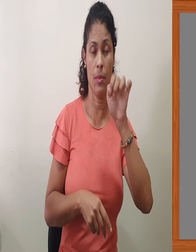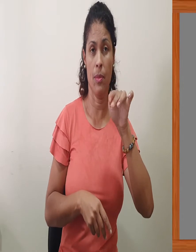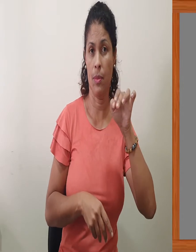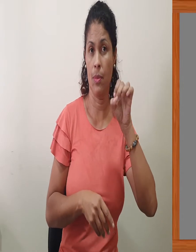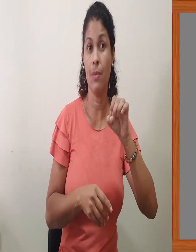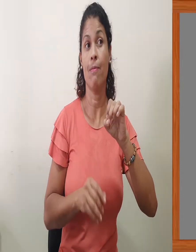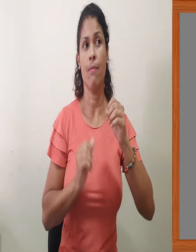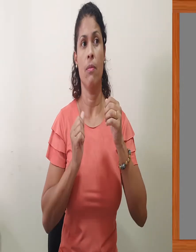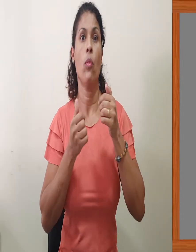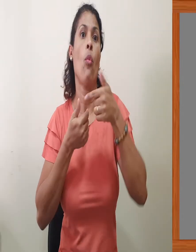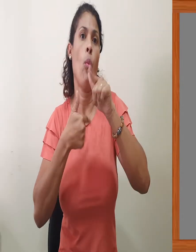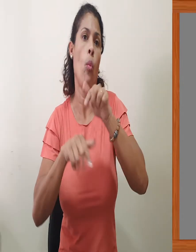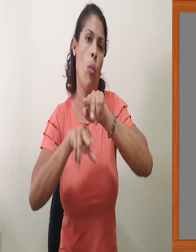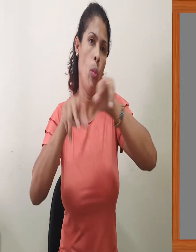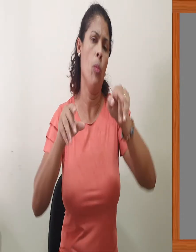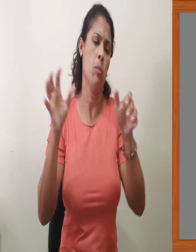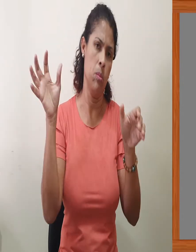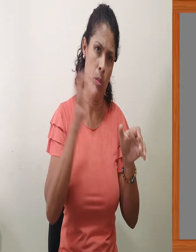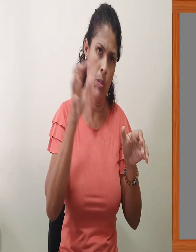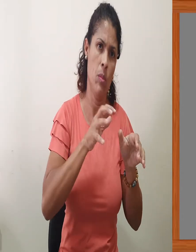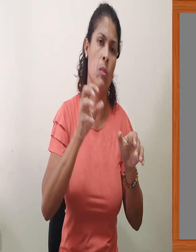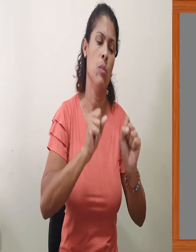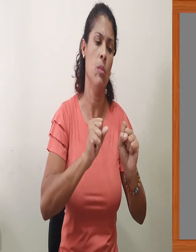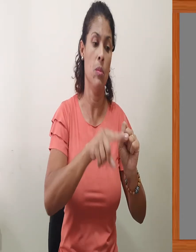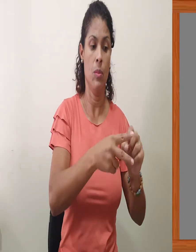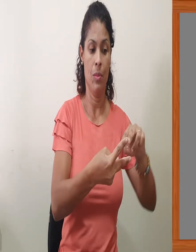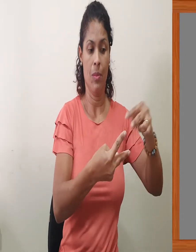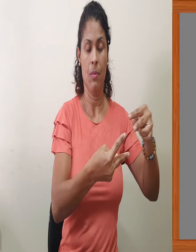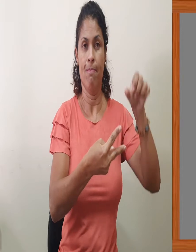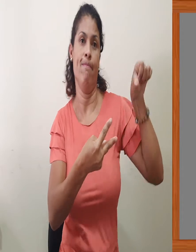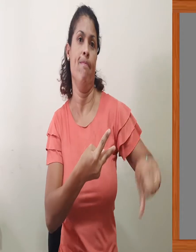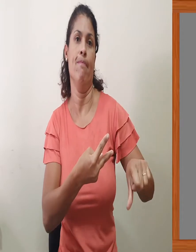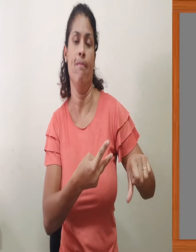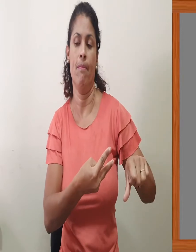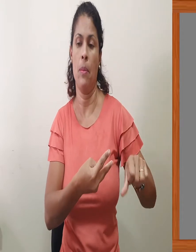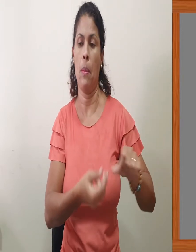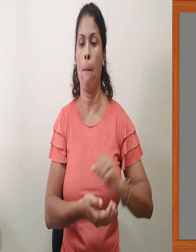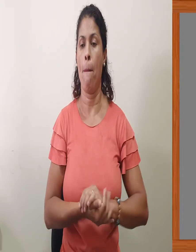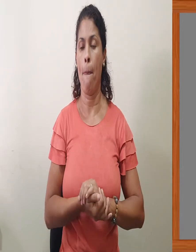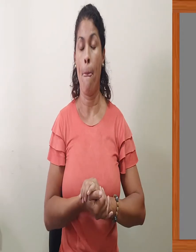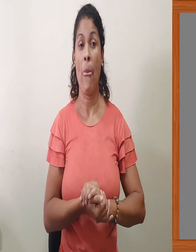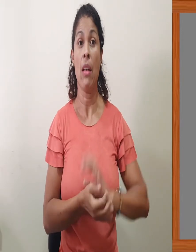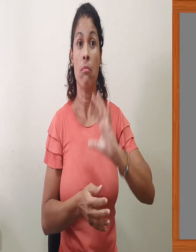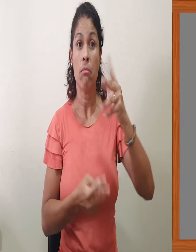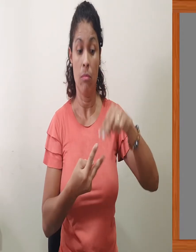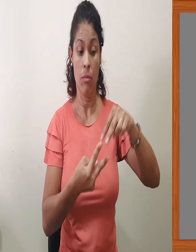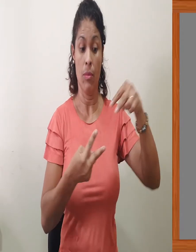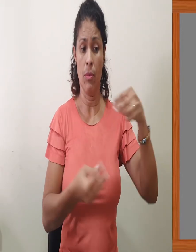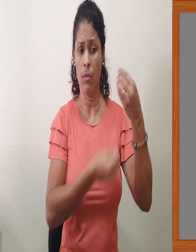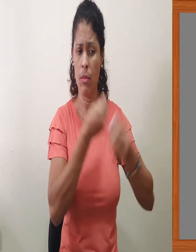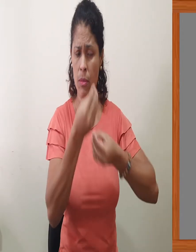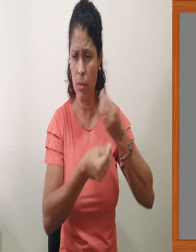mutações, observam-se alterações genéticas que vão iniciar o processo oncogênico. É fato que os